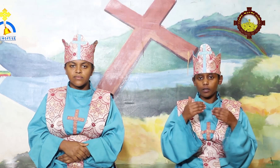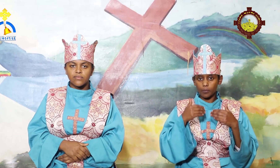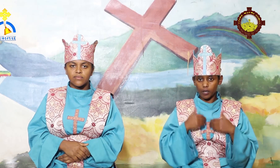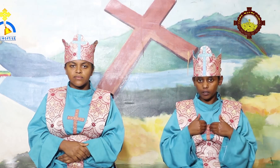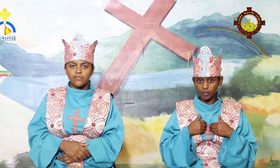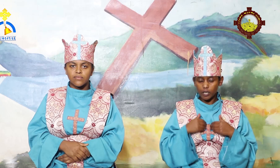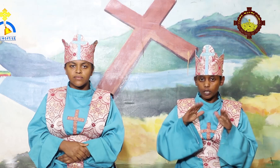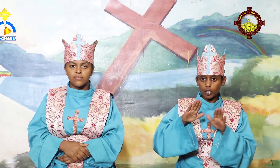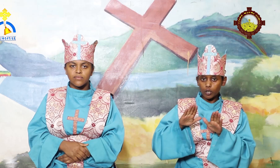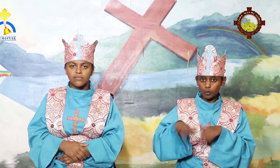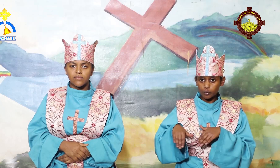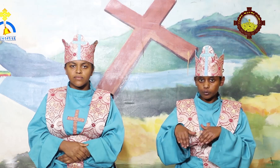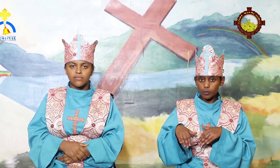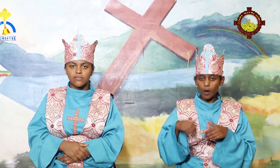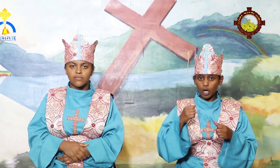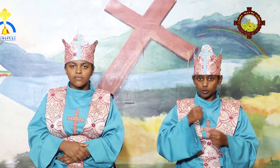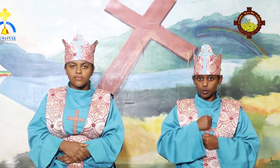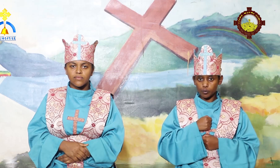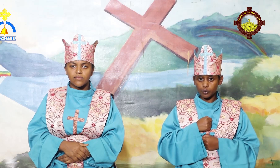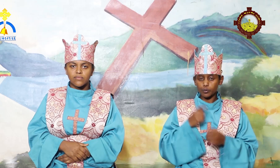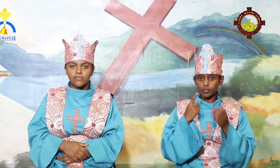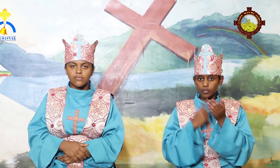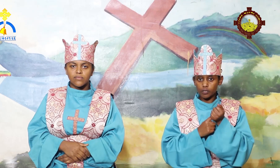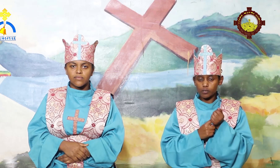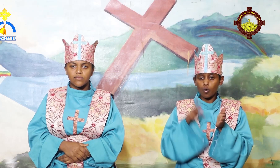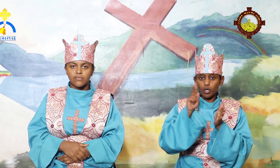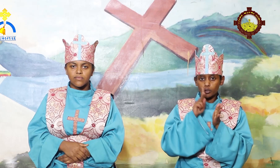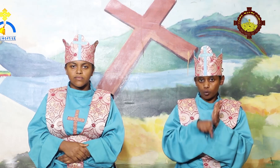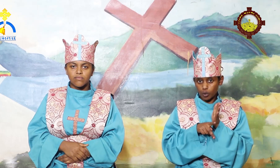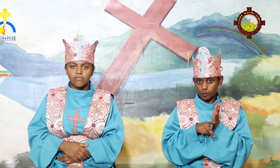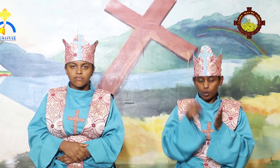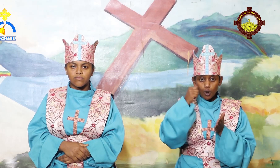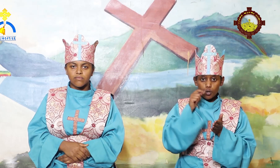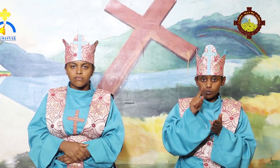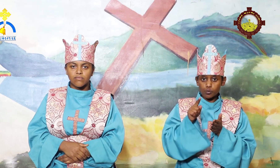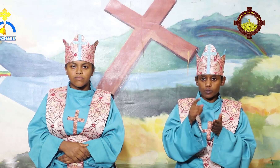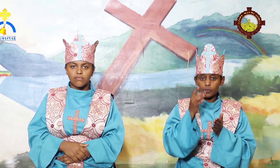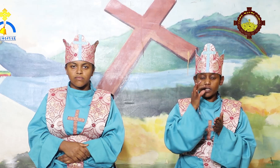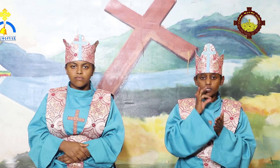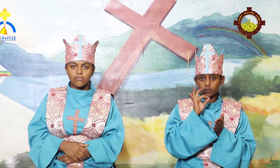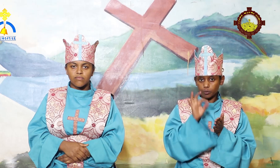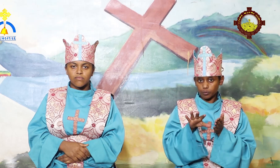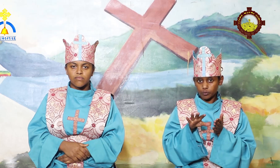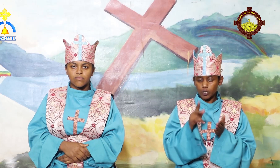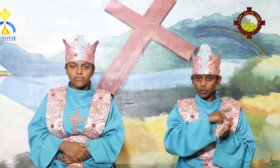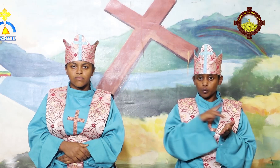አለ። የቀሩትም አሽከሮቹን ይዘው ገደሏቸው። እሱንም ሰደቡት።